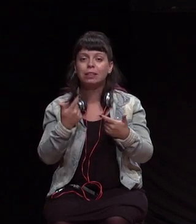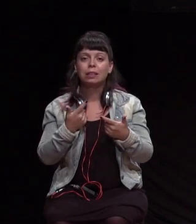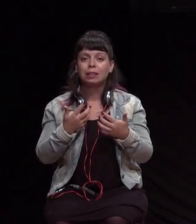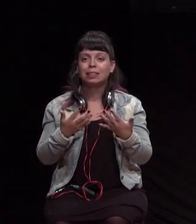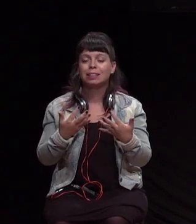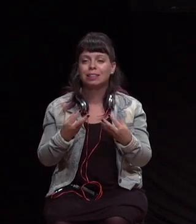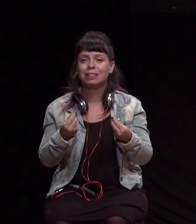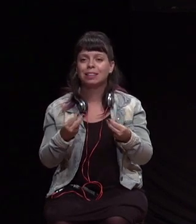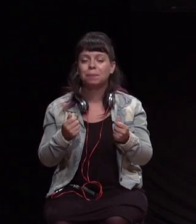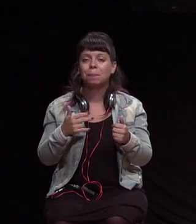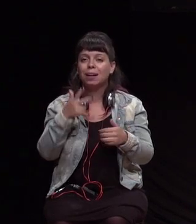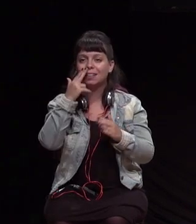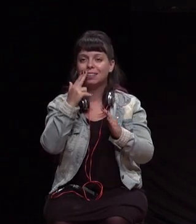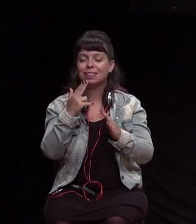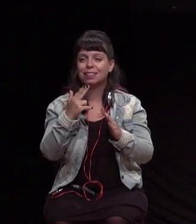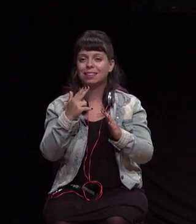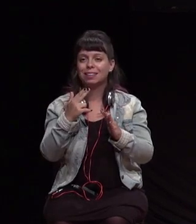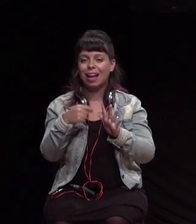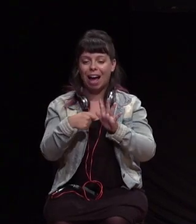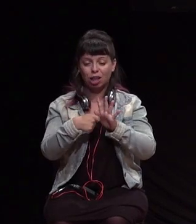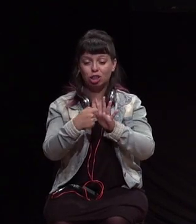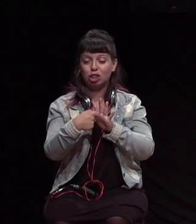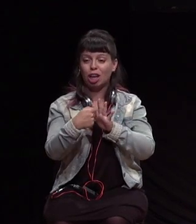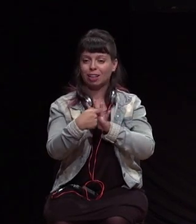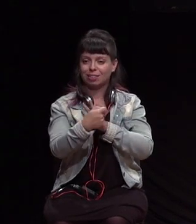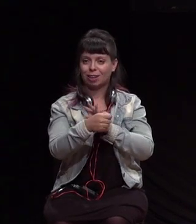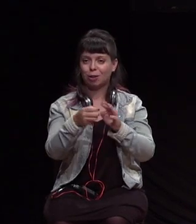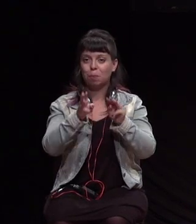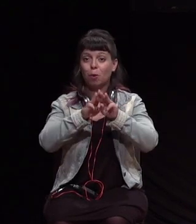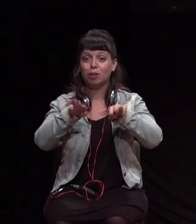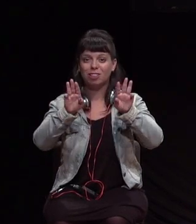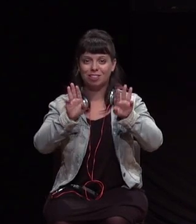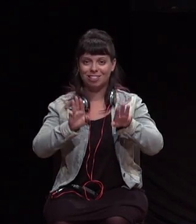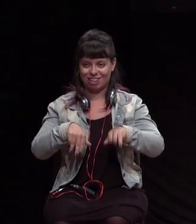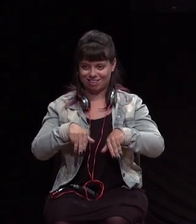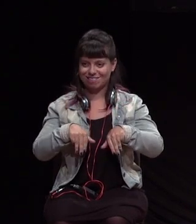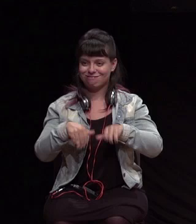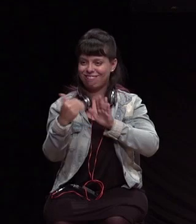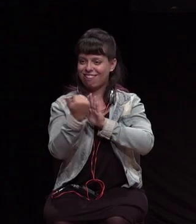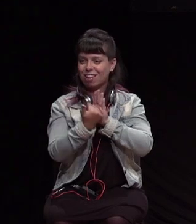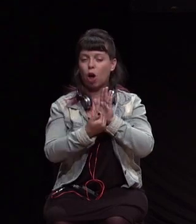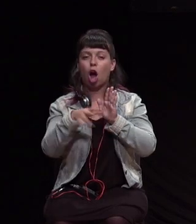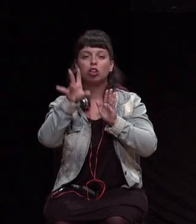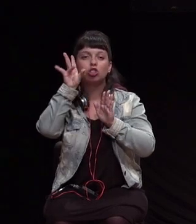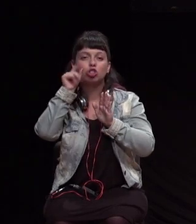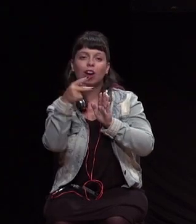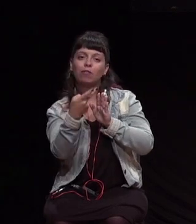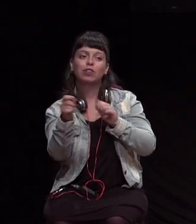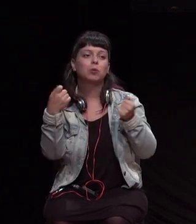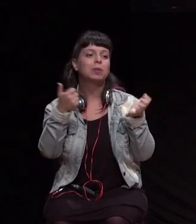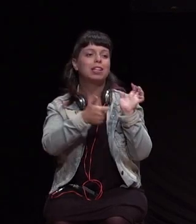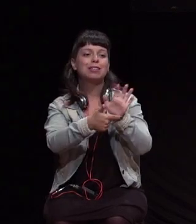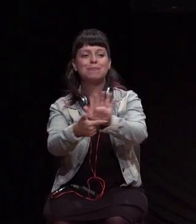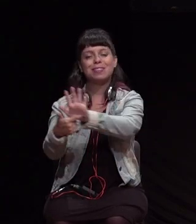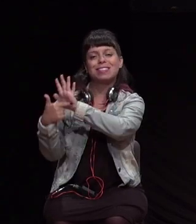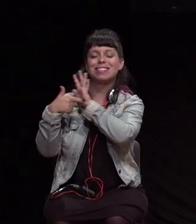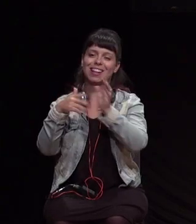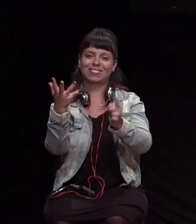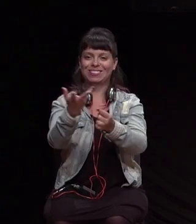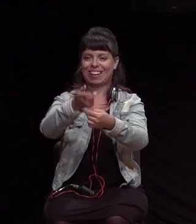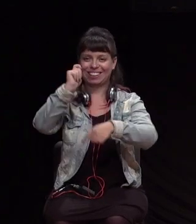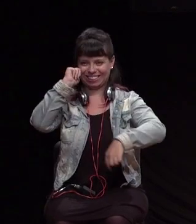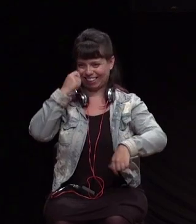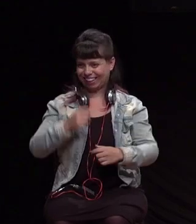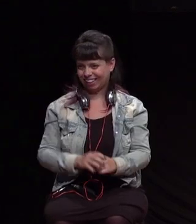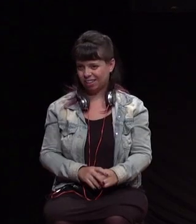com agenda, né, de calendário museal, e dizer, olha, preciso, no dia 20, alguma coisa, exibição de arte negra. Mas, em termos